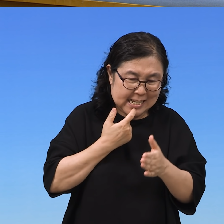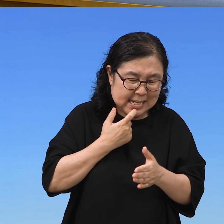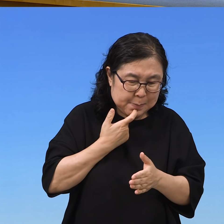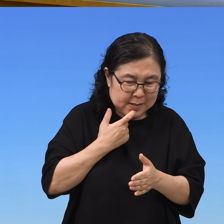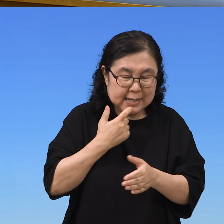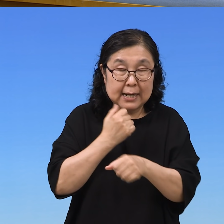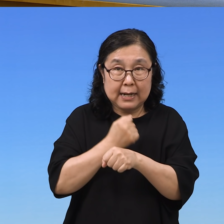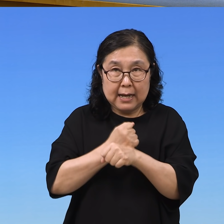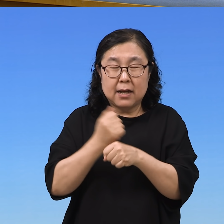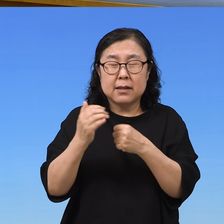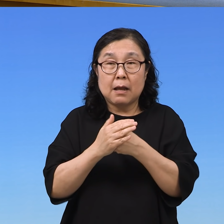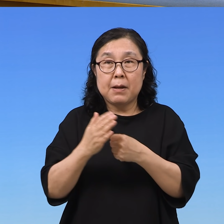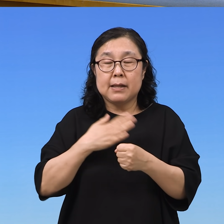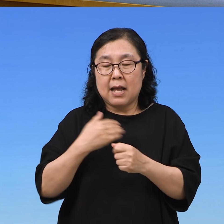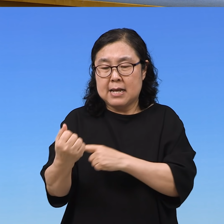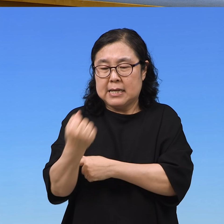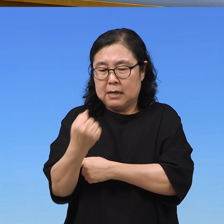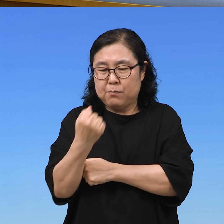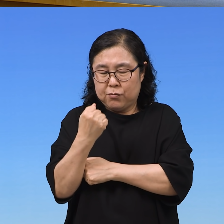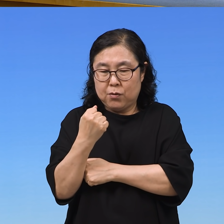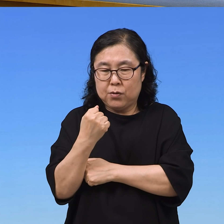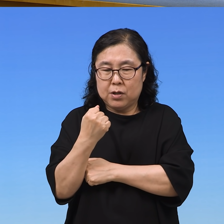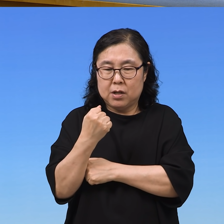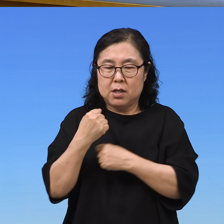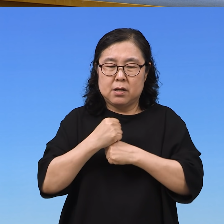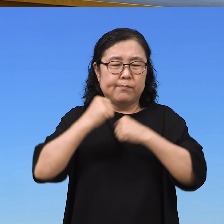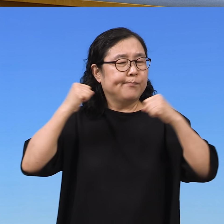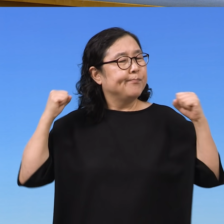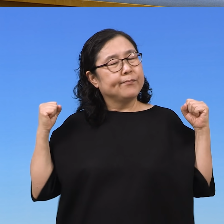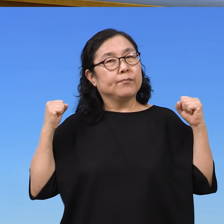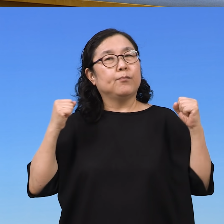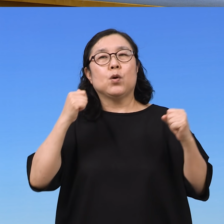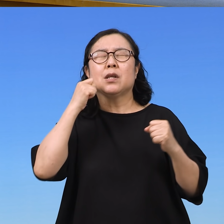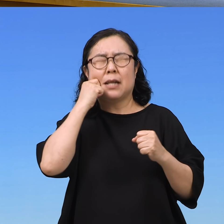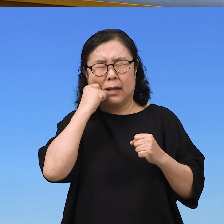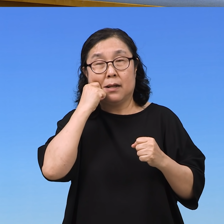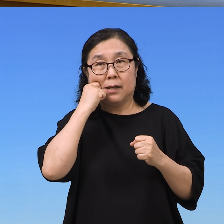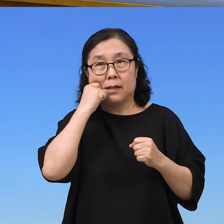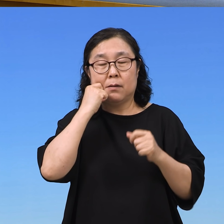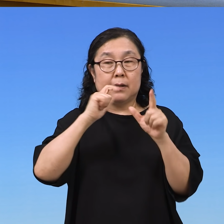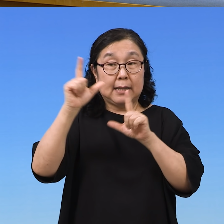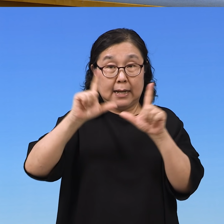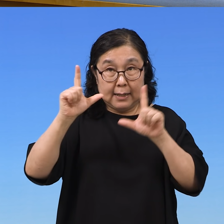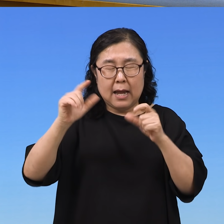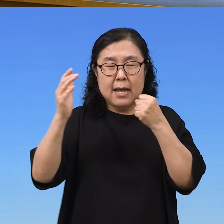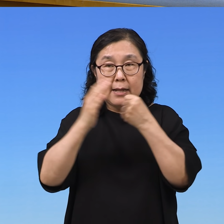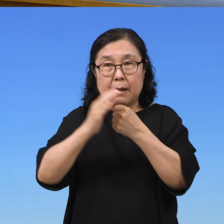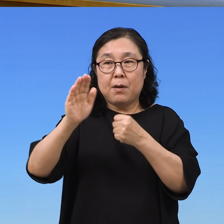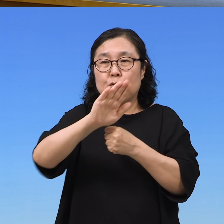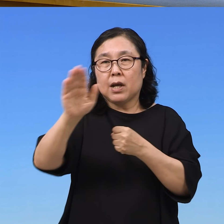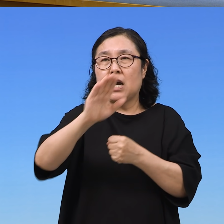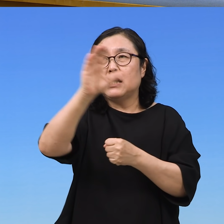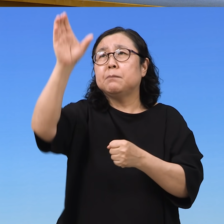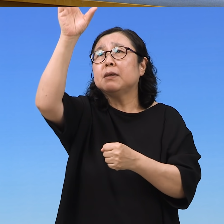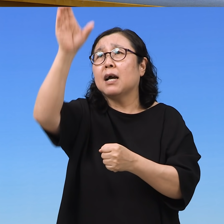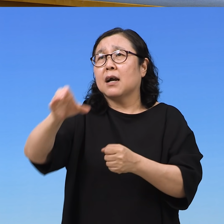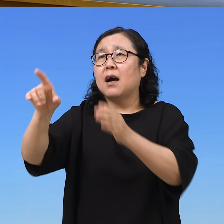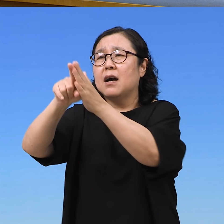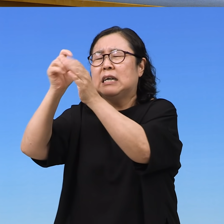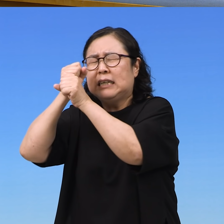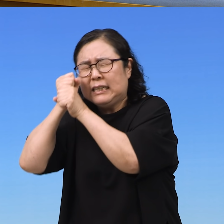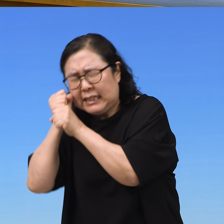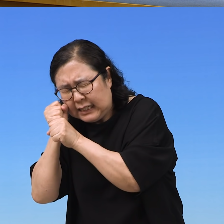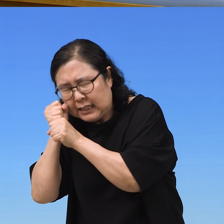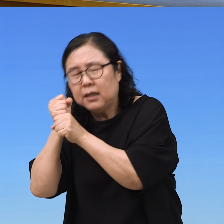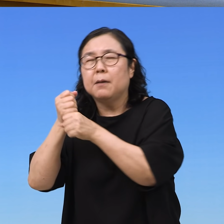열렬한 욕망에 집중되어 있어가지고 내 힘으로는 벗어날 수 없는 상태, 그래서 십자가를 의지하는 겁니다.